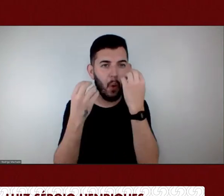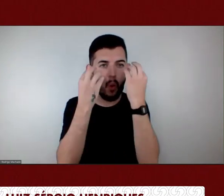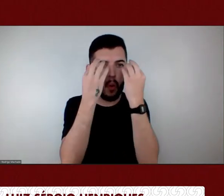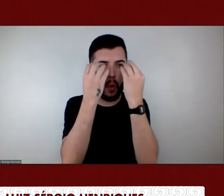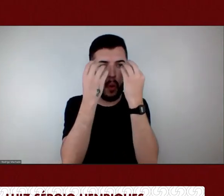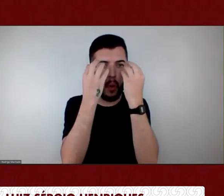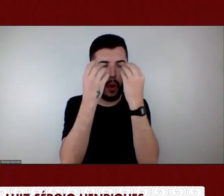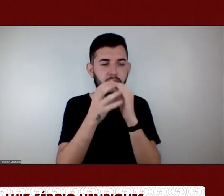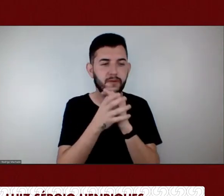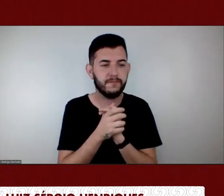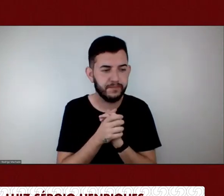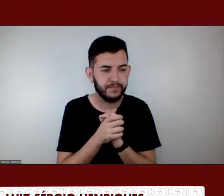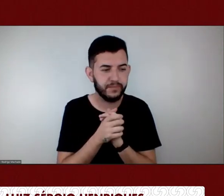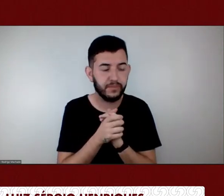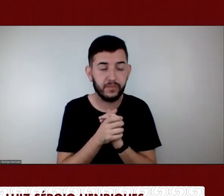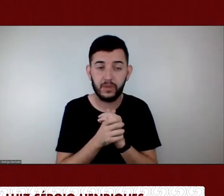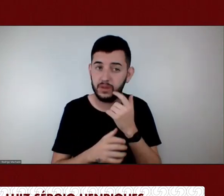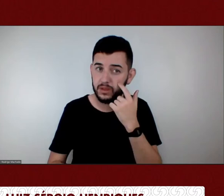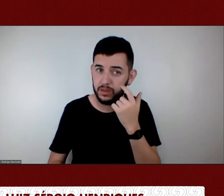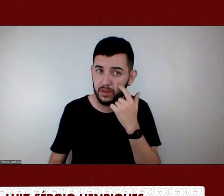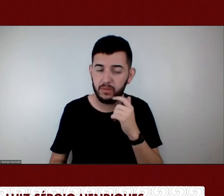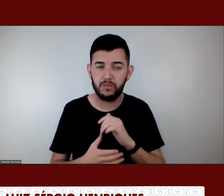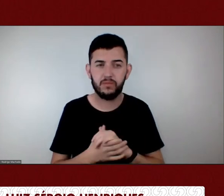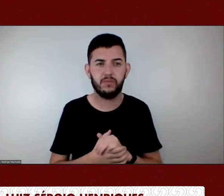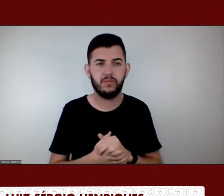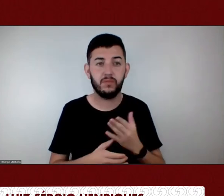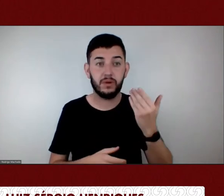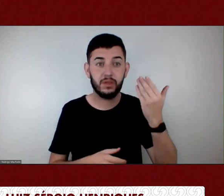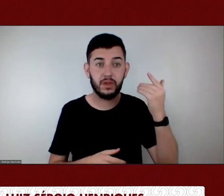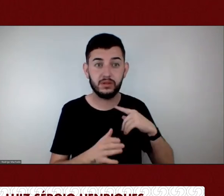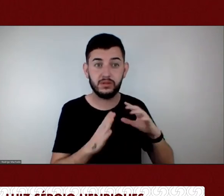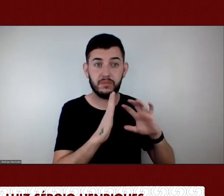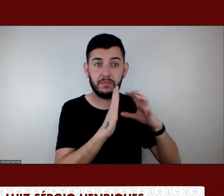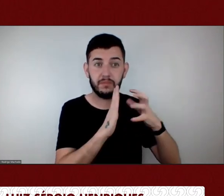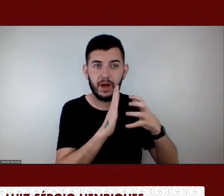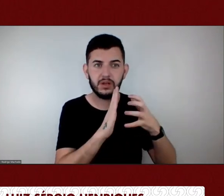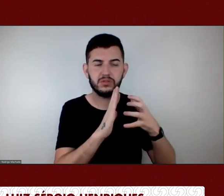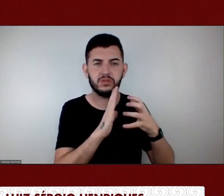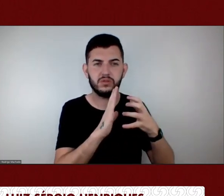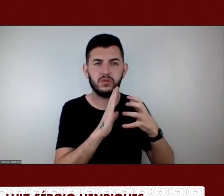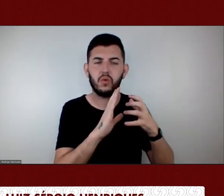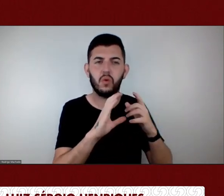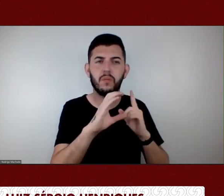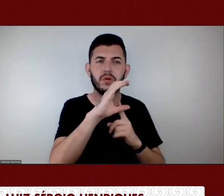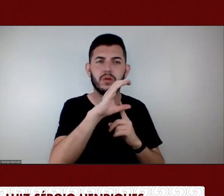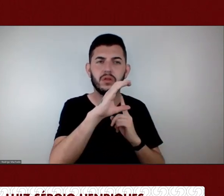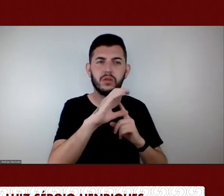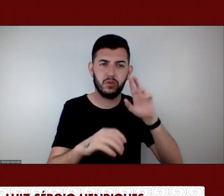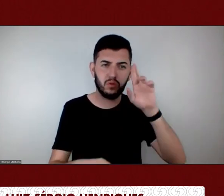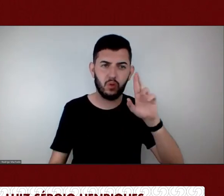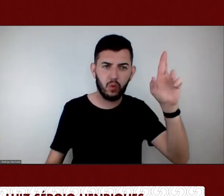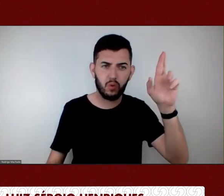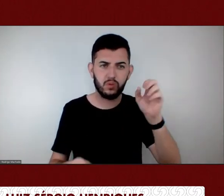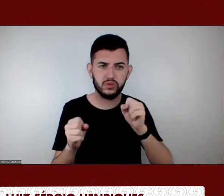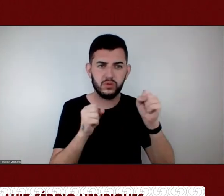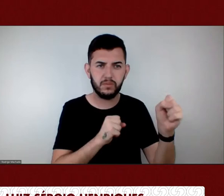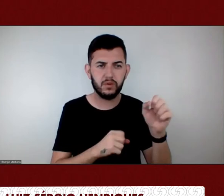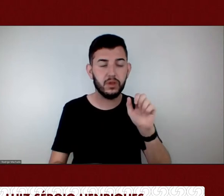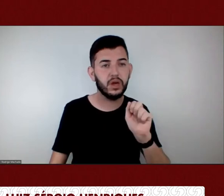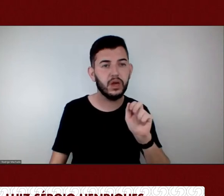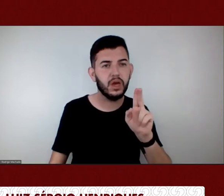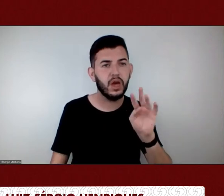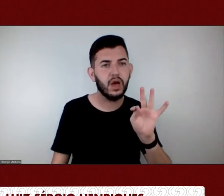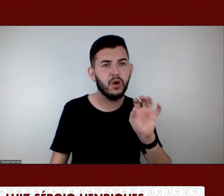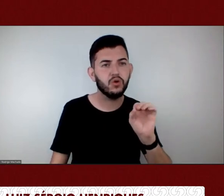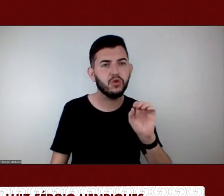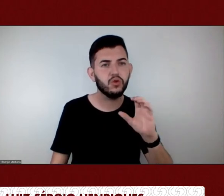Havia os partidos comunistas donos de um poder autocrático, ou, se quisermos, totalitários, como